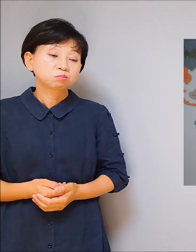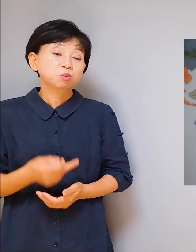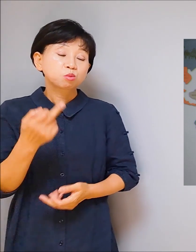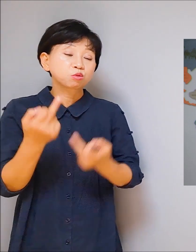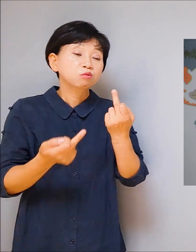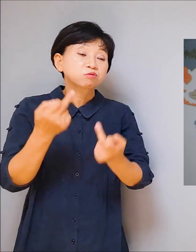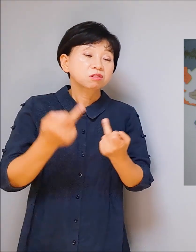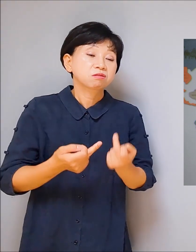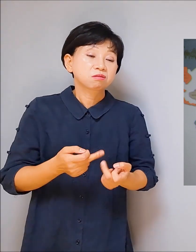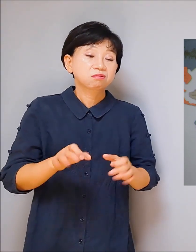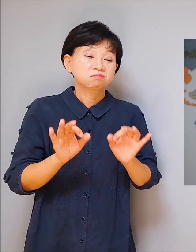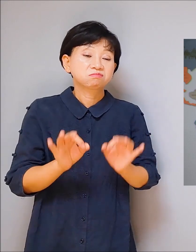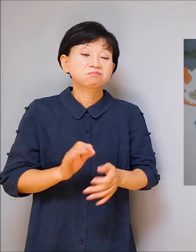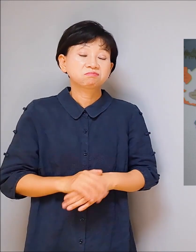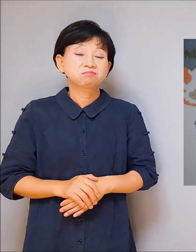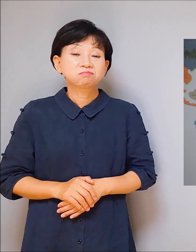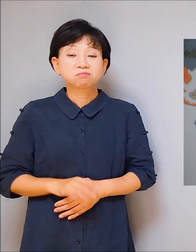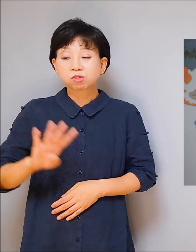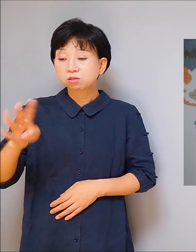400명.